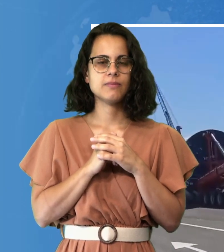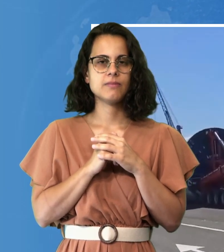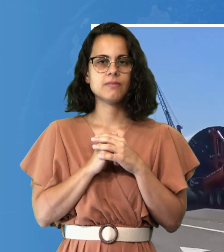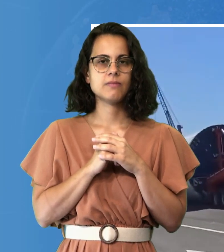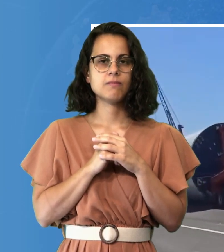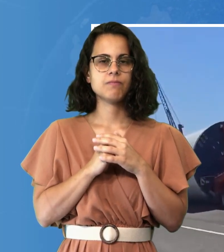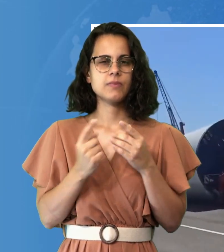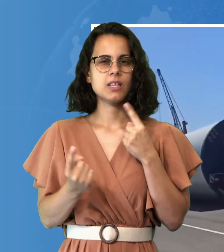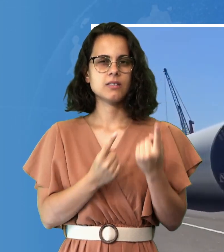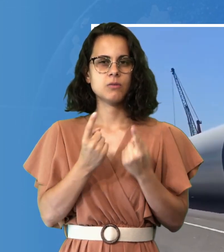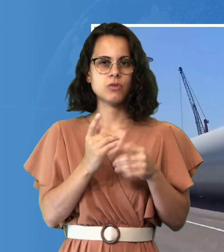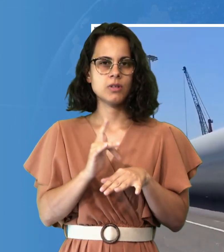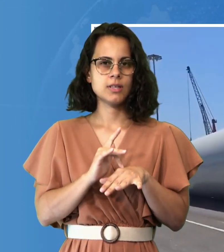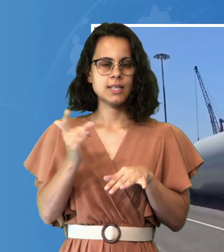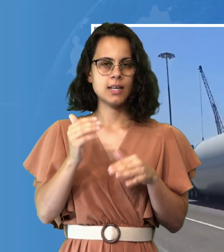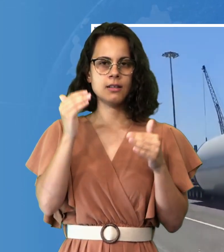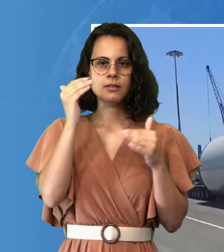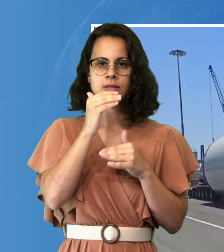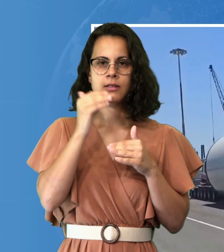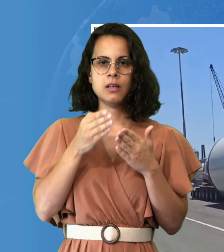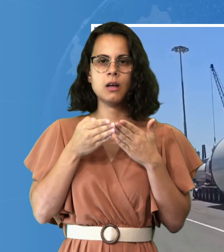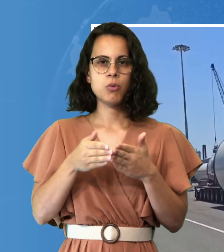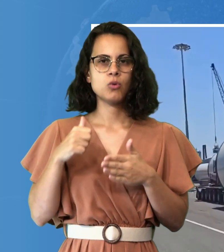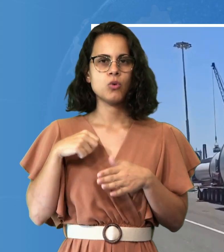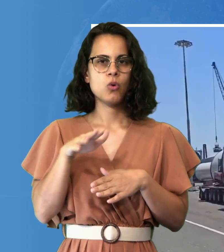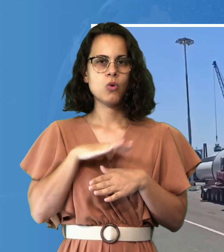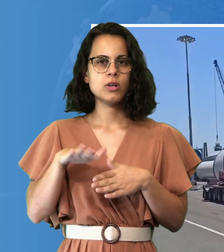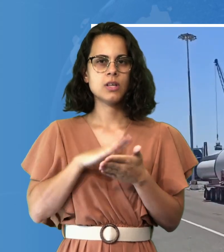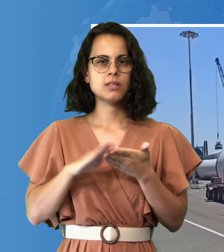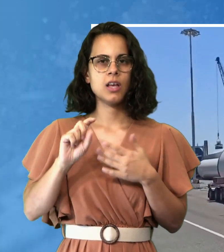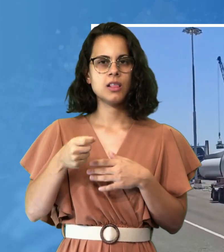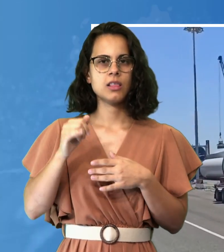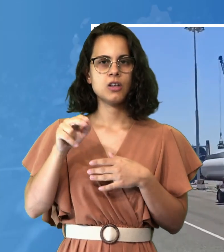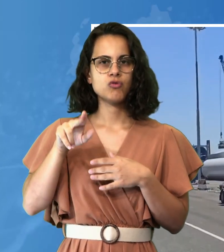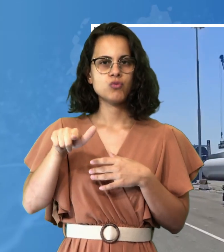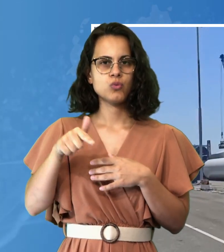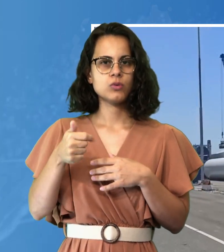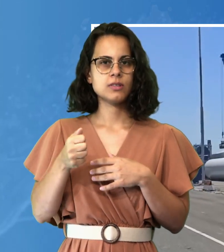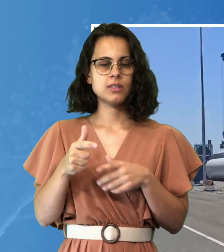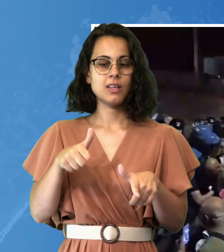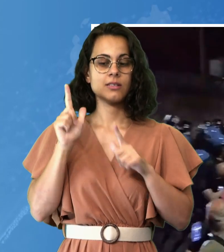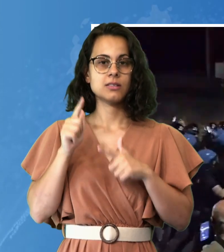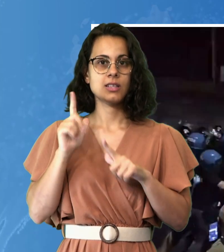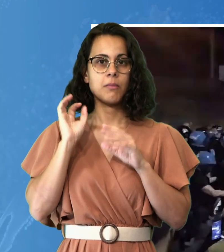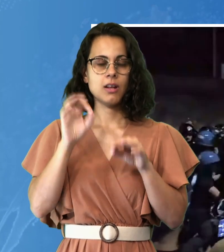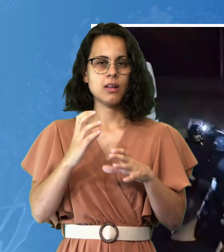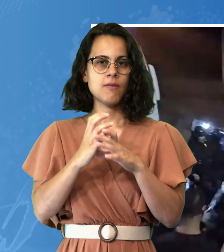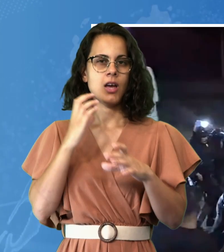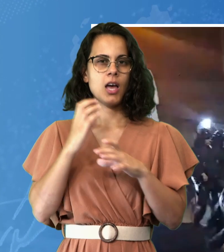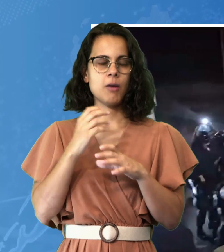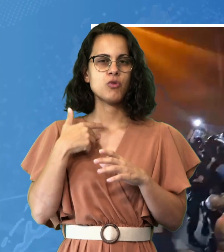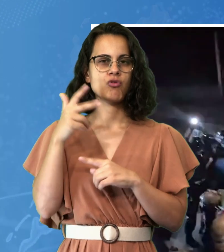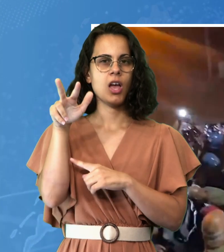Momenti di tensione ieri sera al porto di Stanese di Santa Giusta, dove qualche settimana fa è arrivato un carico di pale eoliche. Un gruppo di